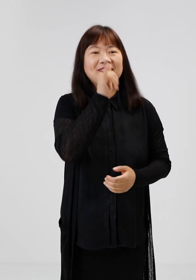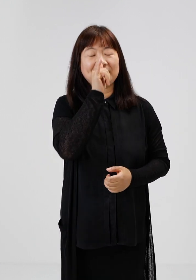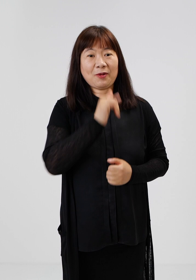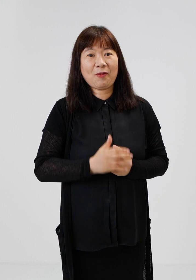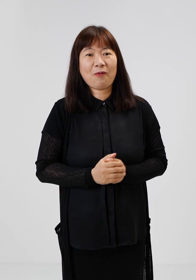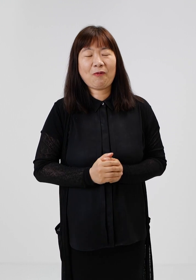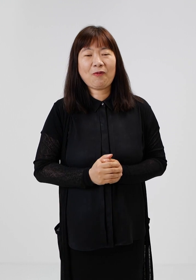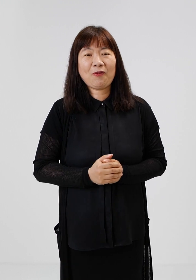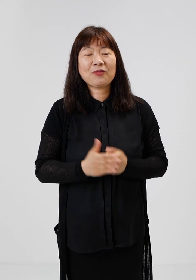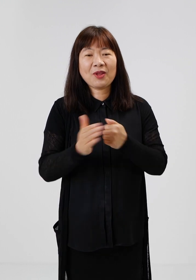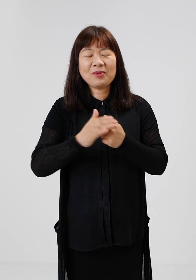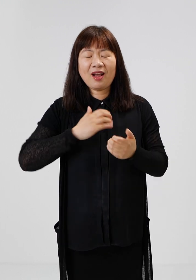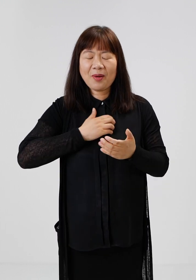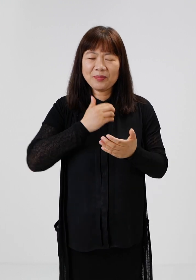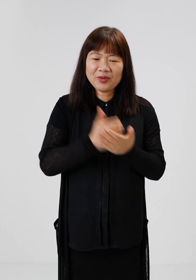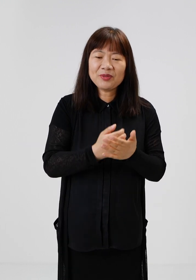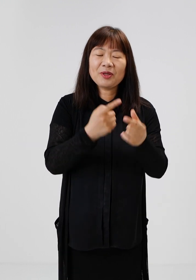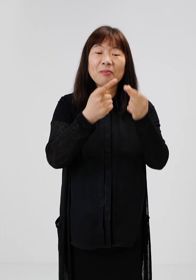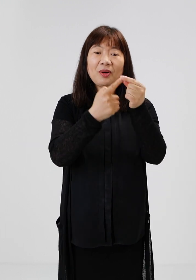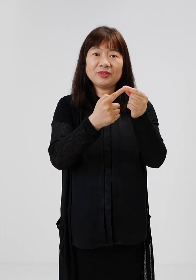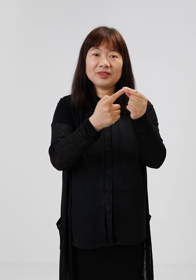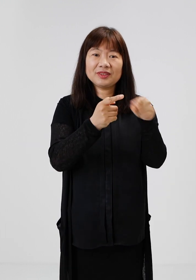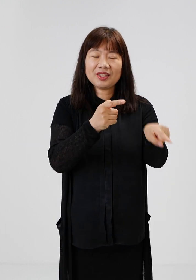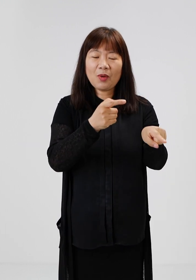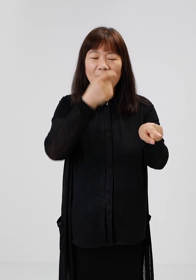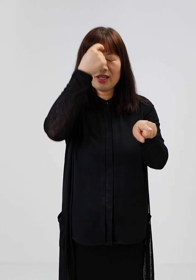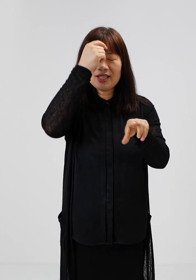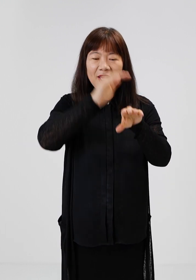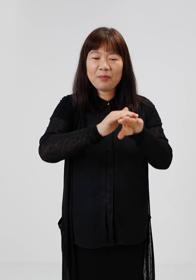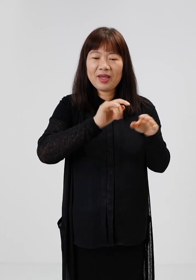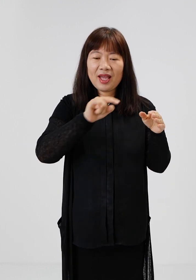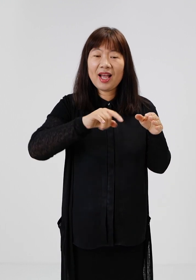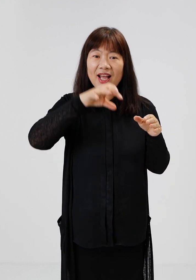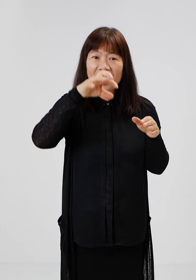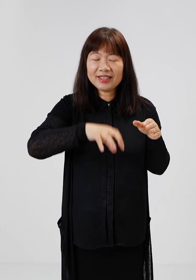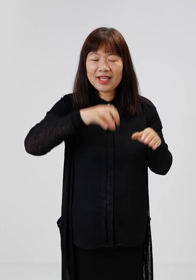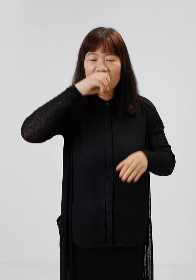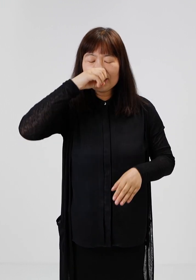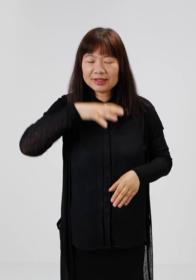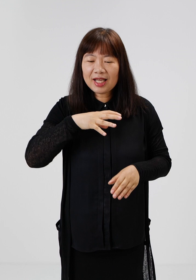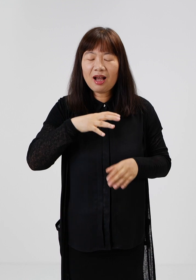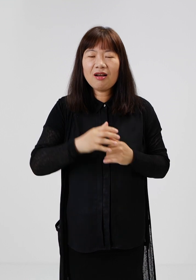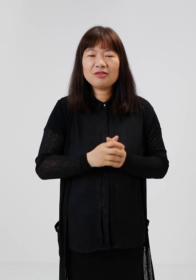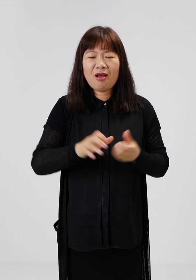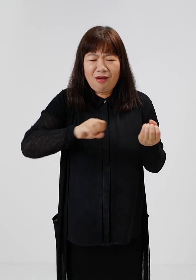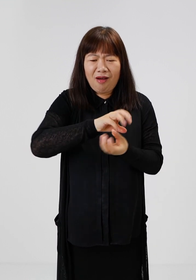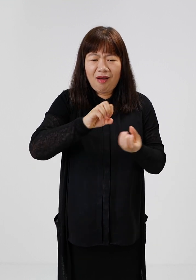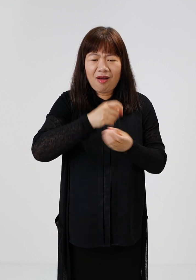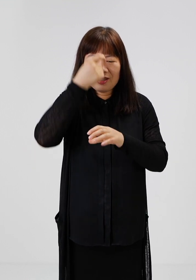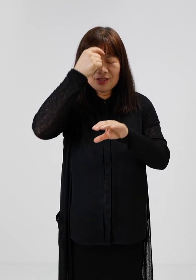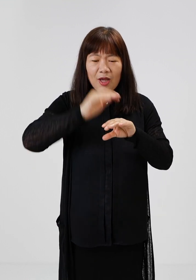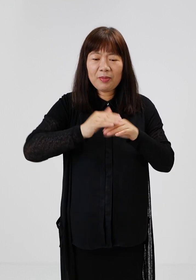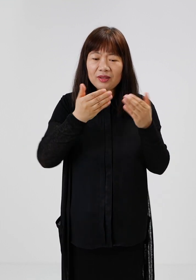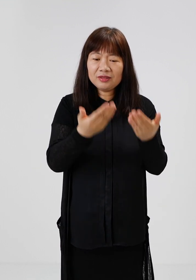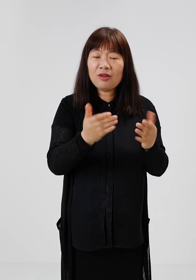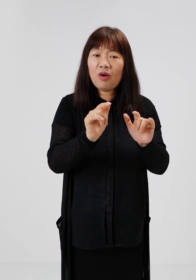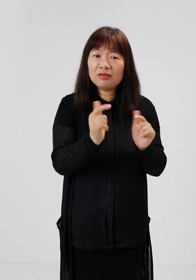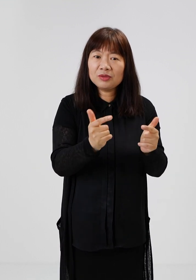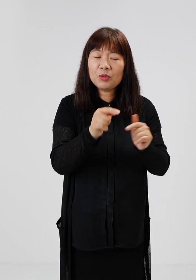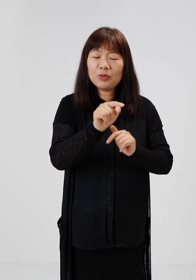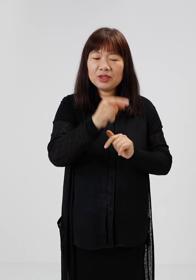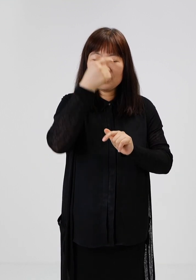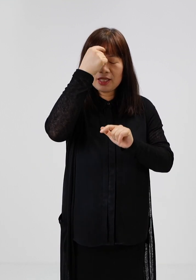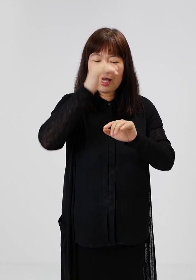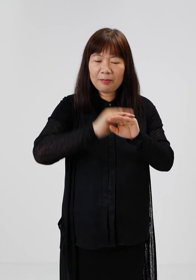감동이 우선이 되고 감격적인 예배 속에서 그냥 무질서하게 드린 예배가 아니라 이 예배를